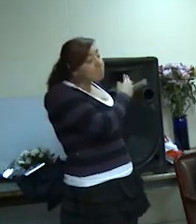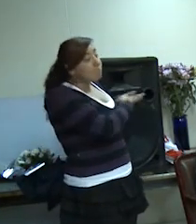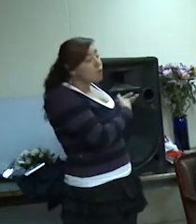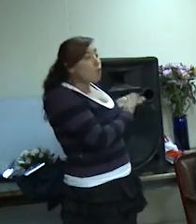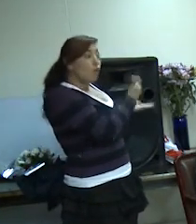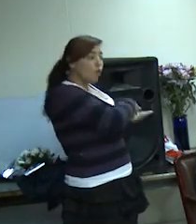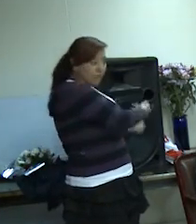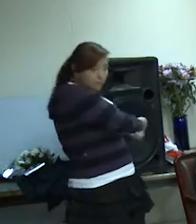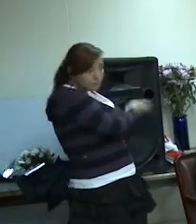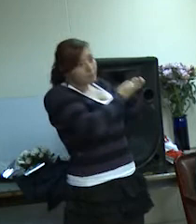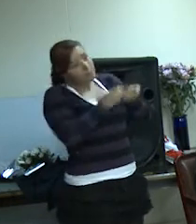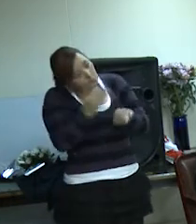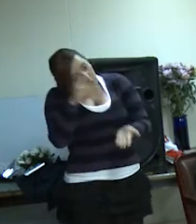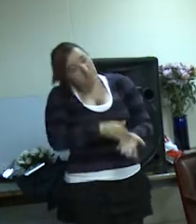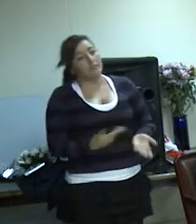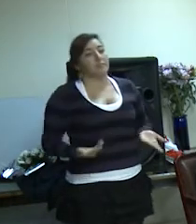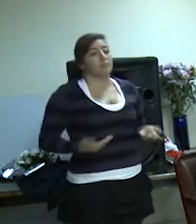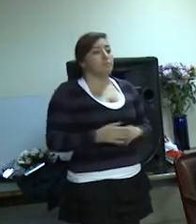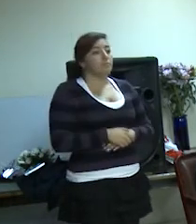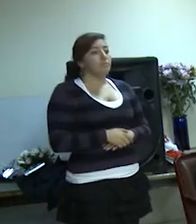Pero otra cosa es,